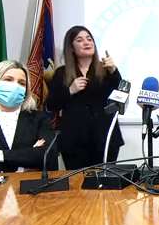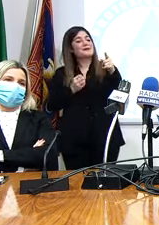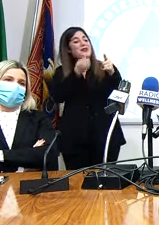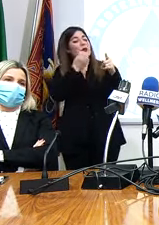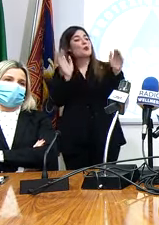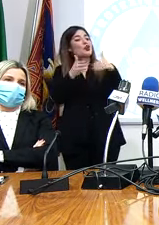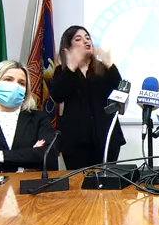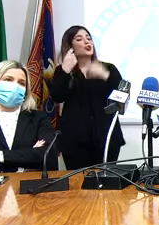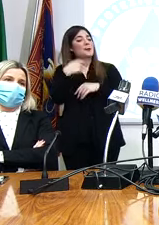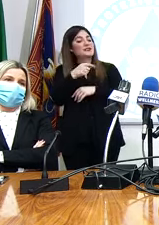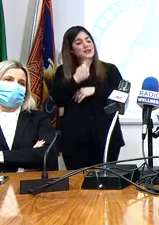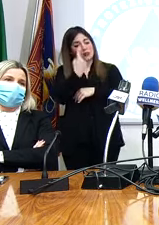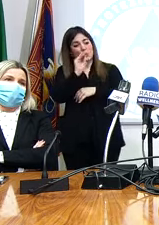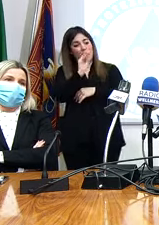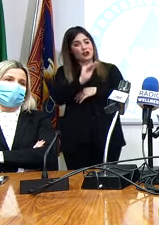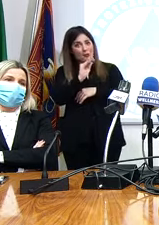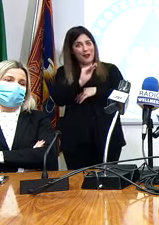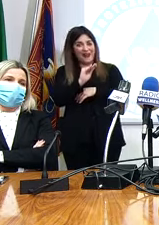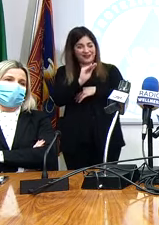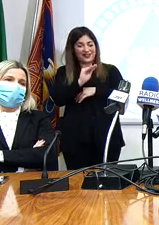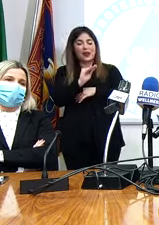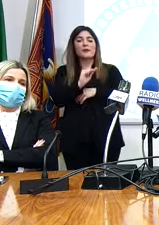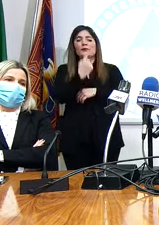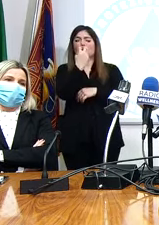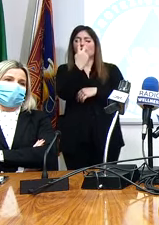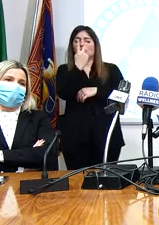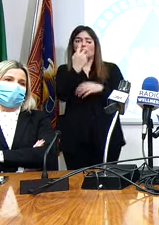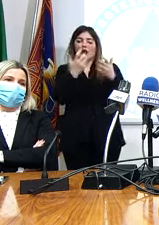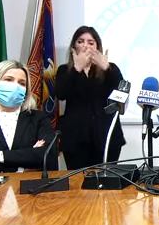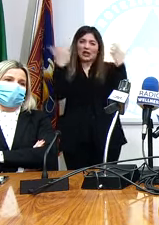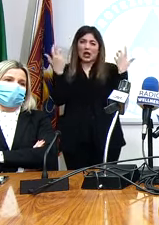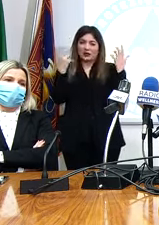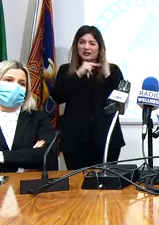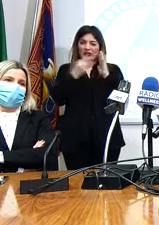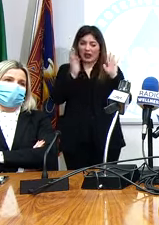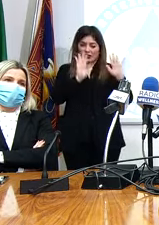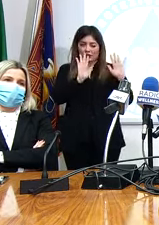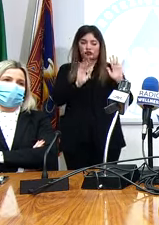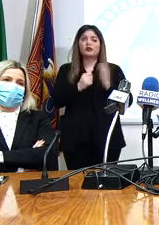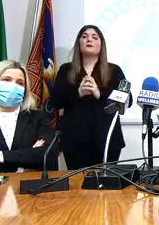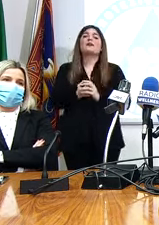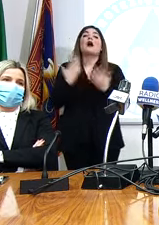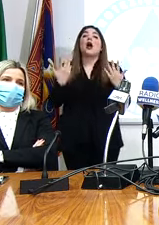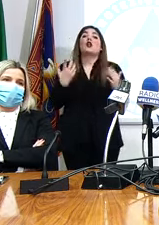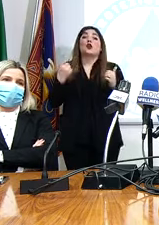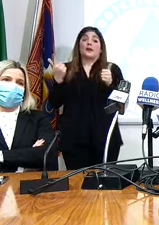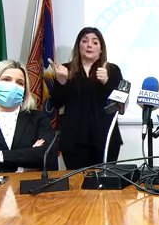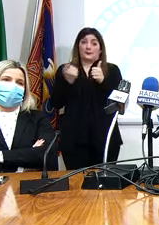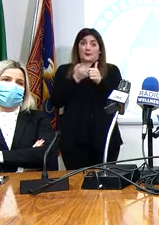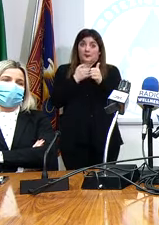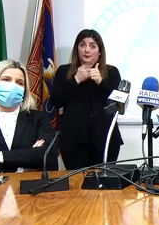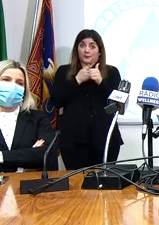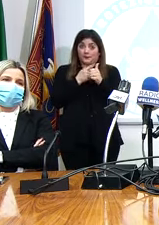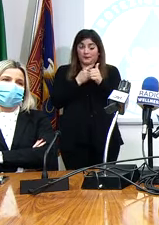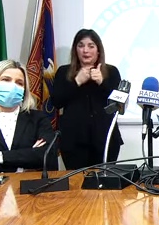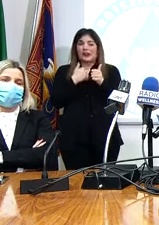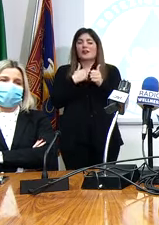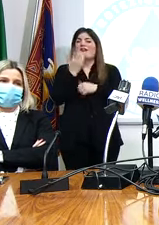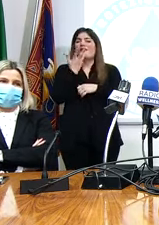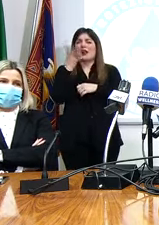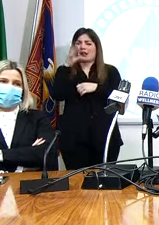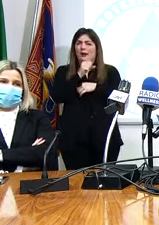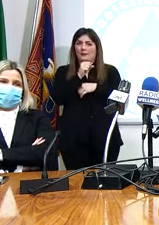Io ho bisogno di due chiarimenti tecnici. Prego. Allora, il primo mi pareva di capire che in questa nuova tornata di monitoraggio